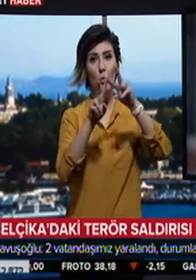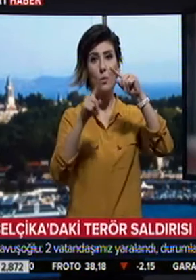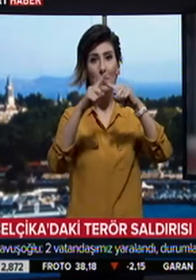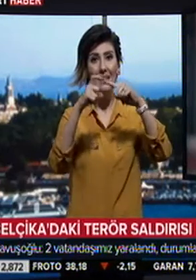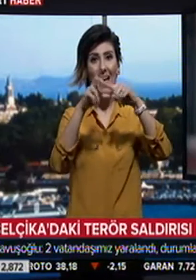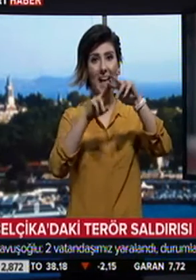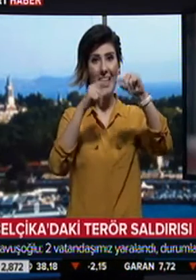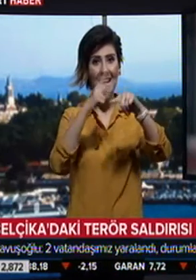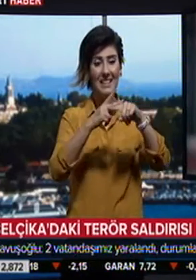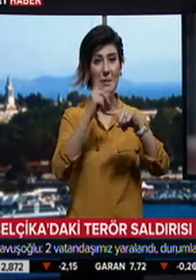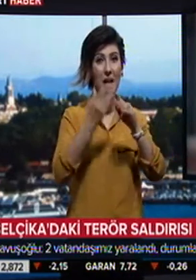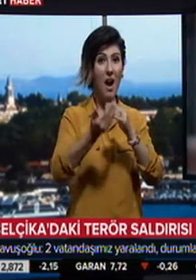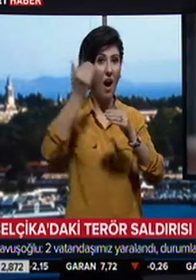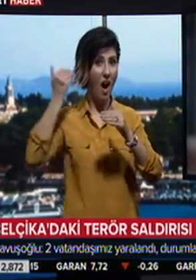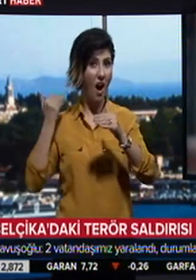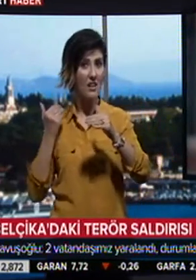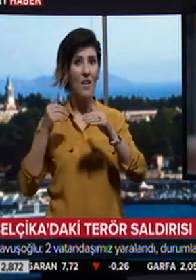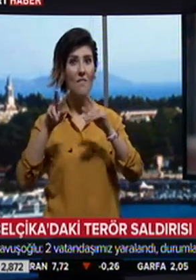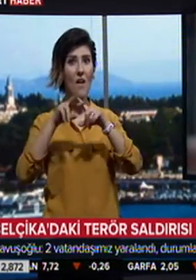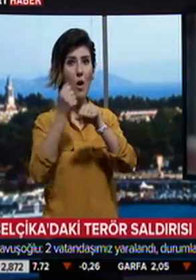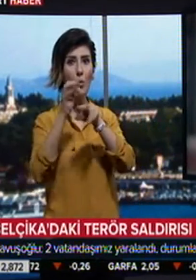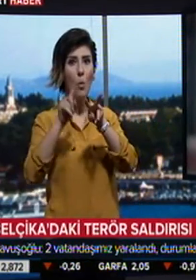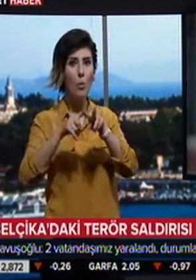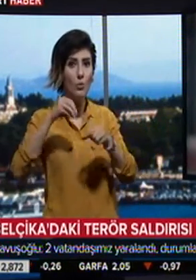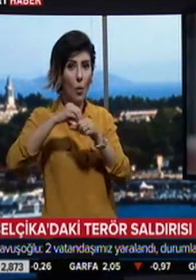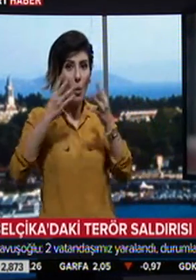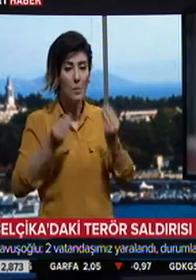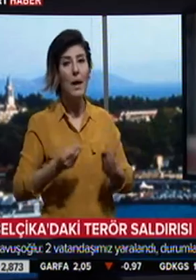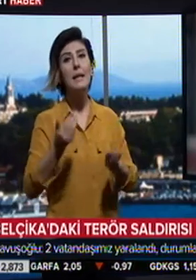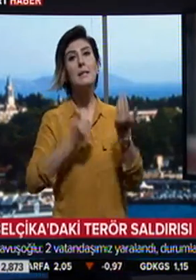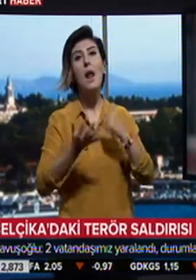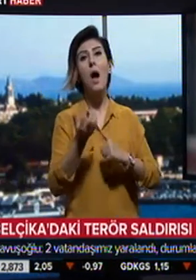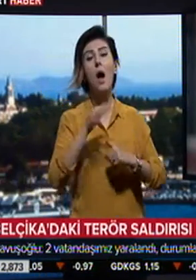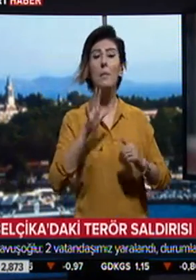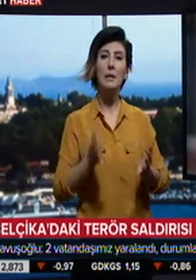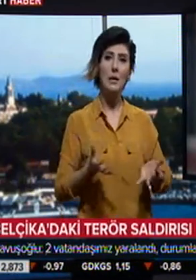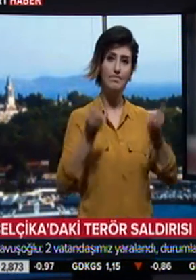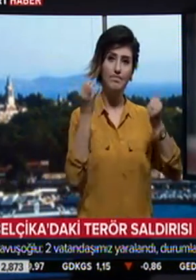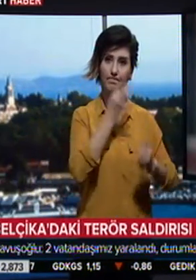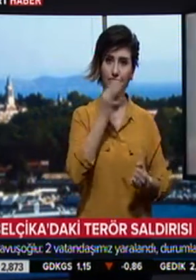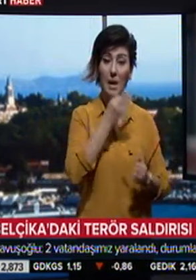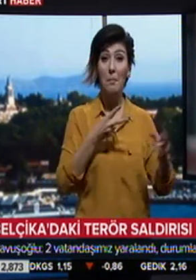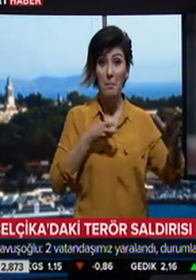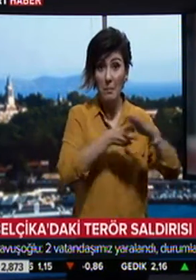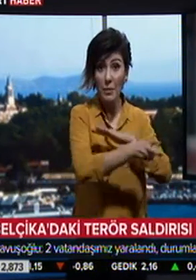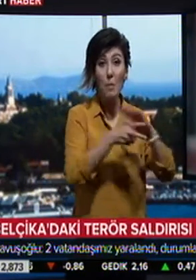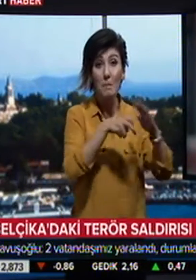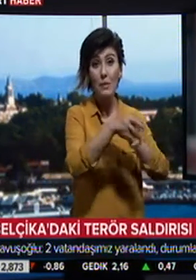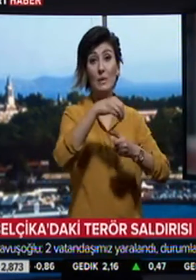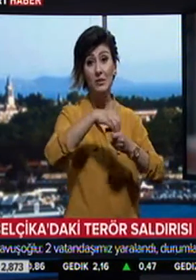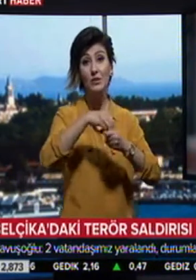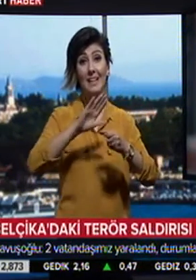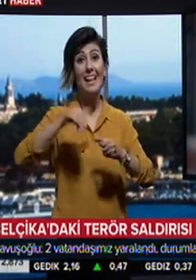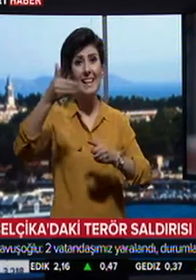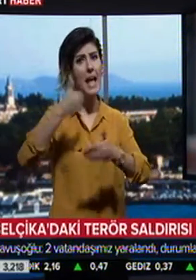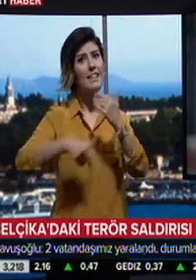vagonda olmasına rağmen hiçbir yara almadan çok şükür atlattı. Metroda mıydı? Metroda. Diğer yaralılarımızın